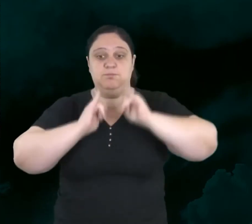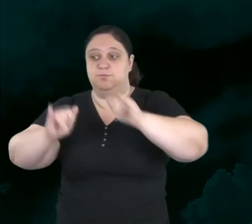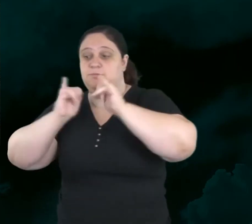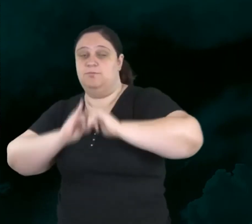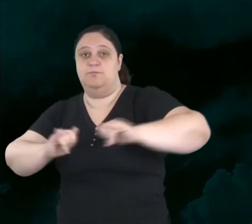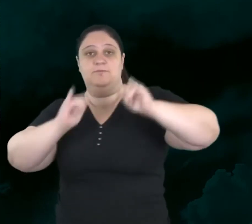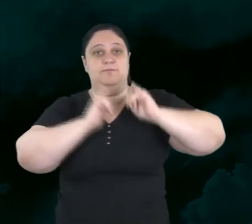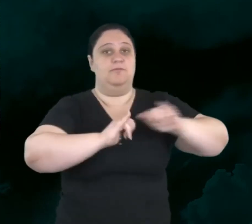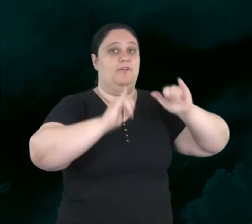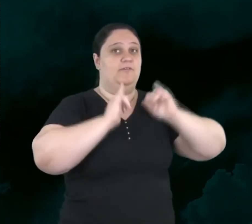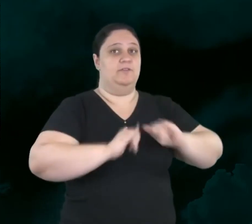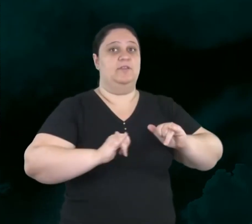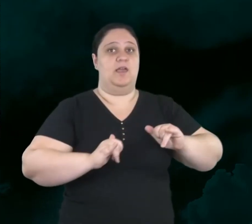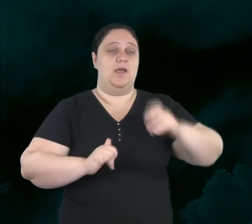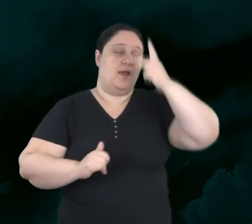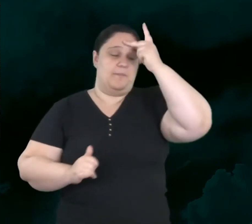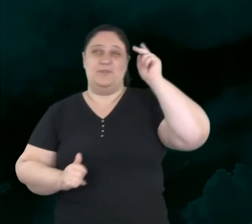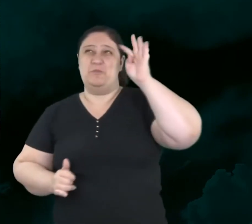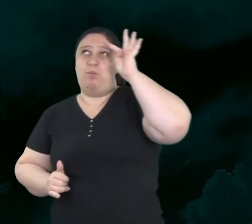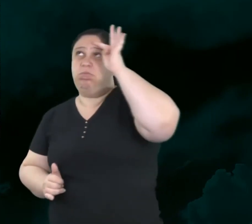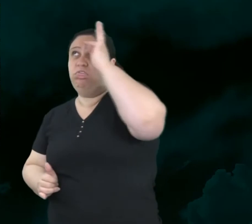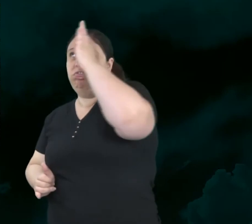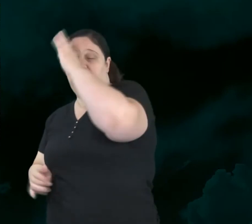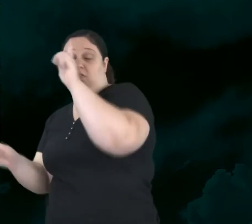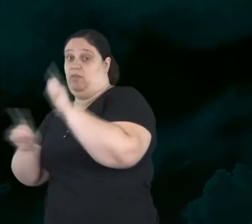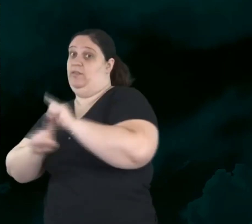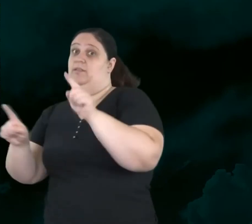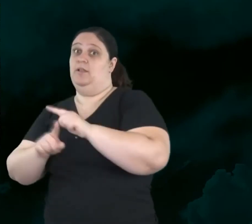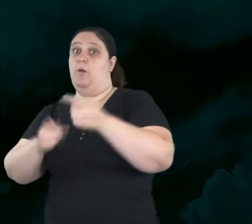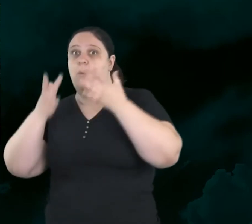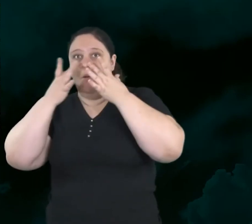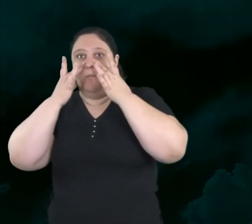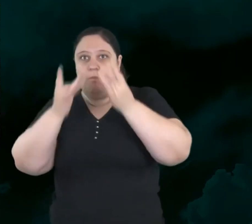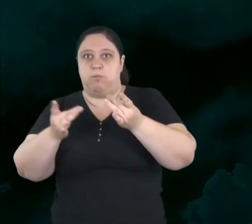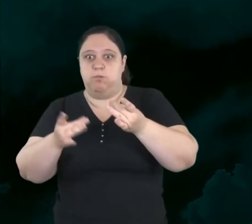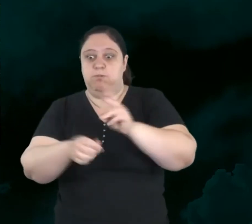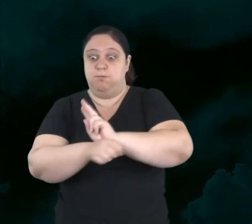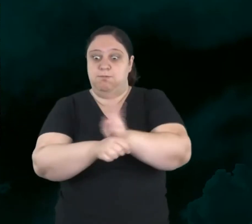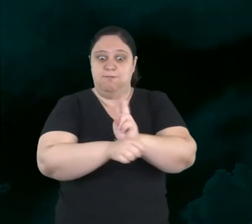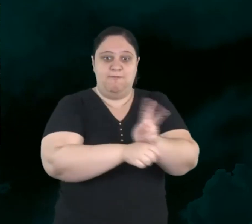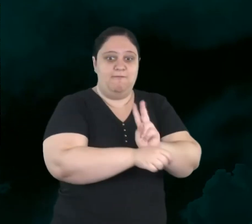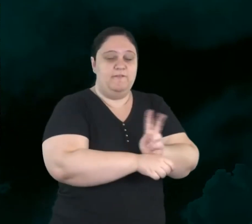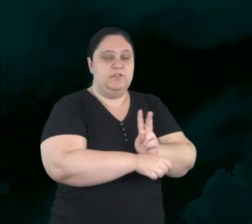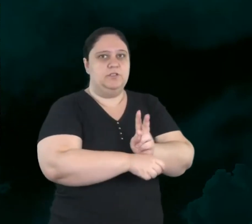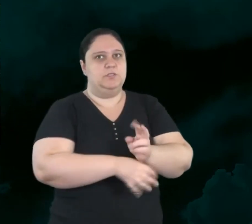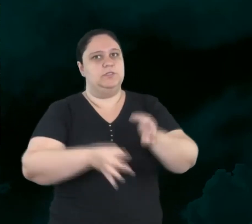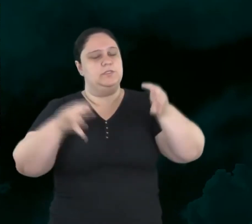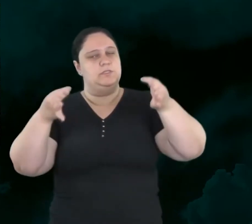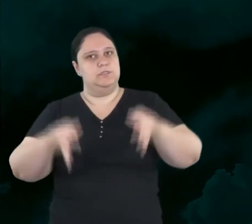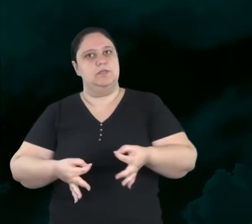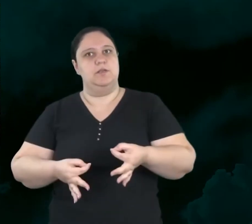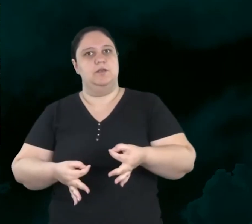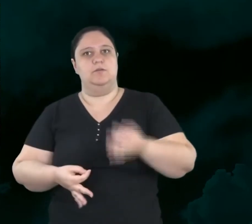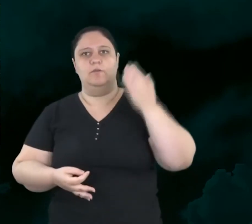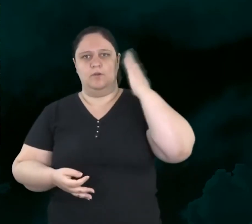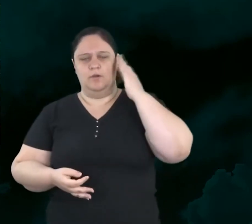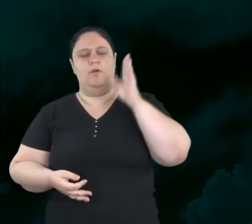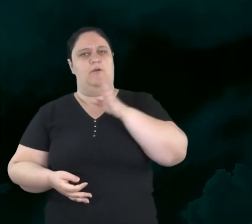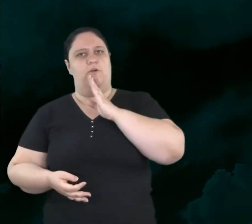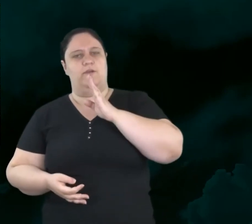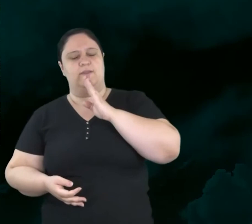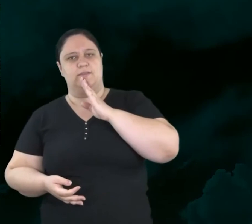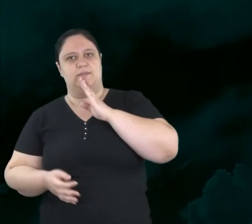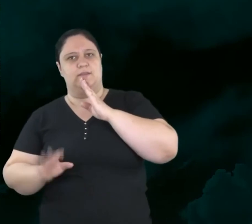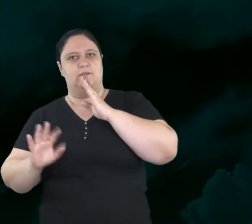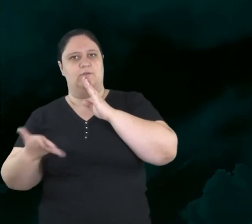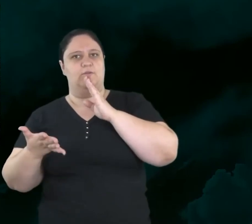mais desapercebidamente, mas vamos todos viver vigilantes e sóbrios, sabendo que tudo isso está acontecendo. Meus